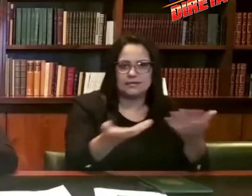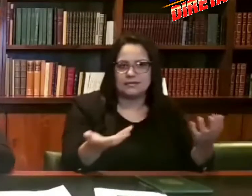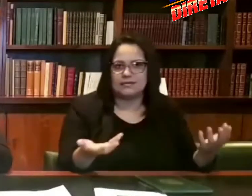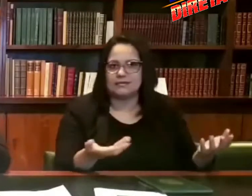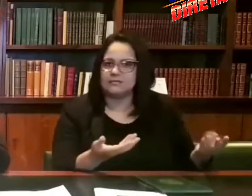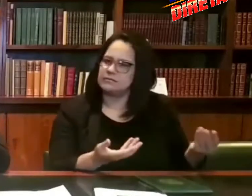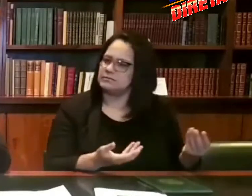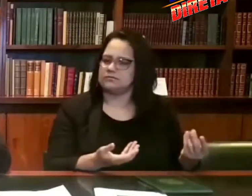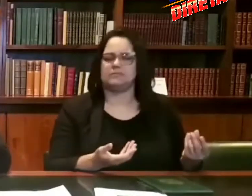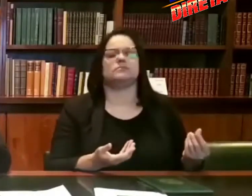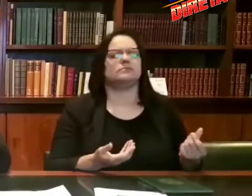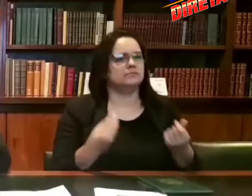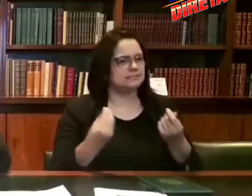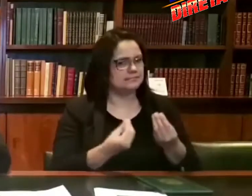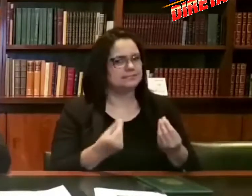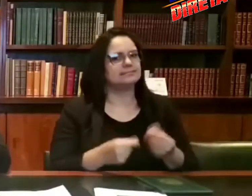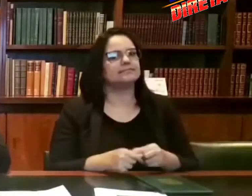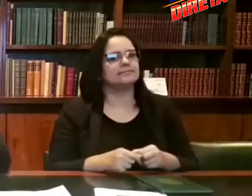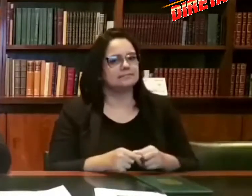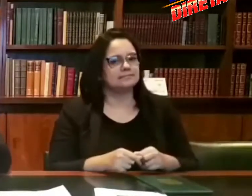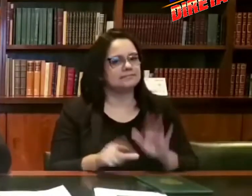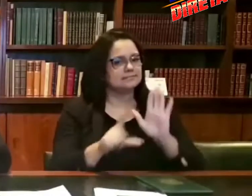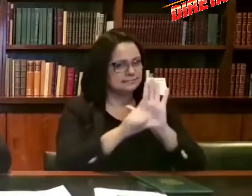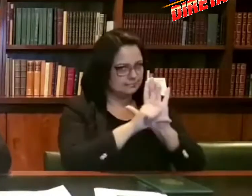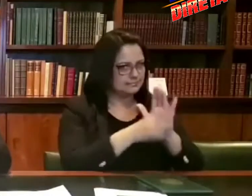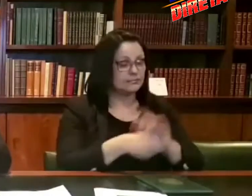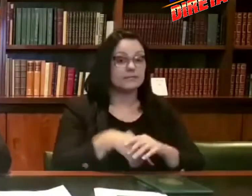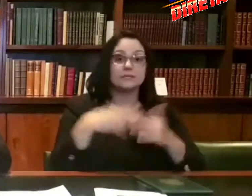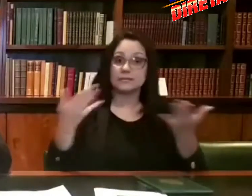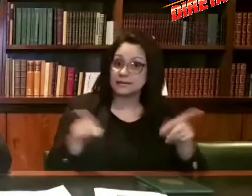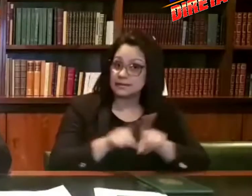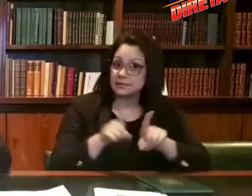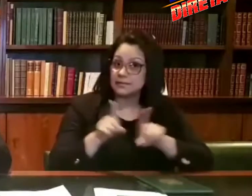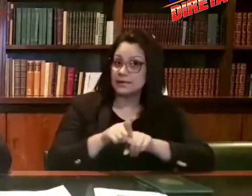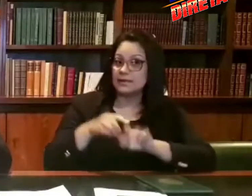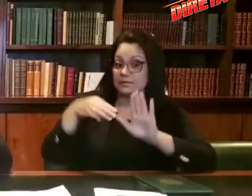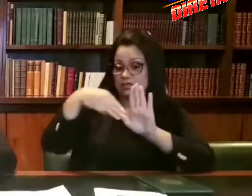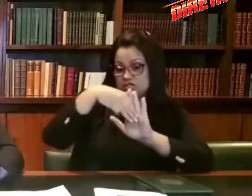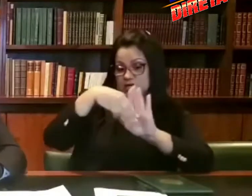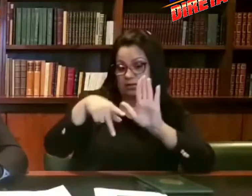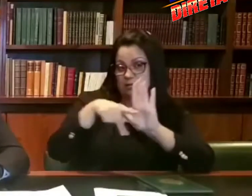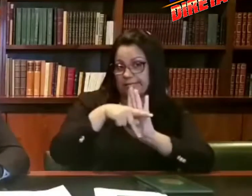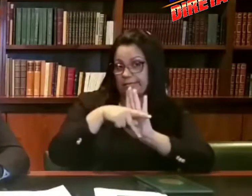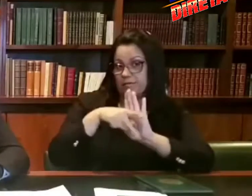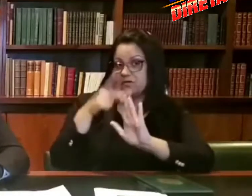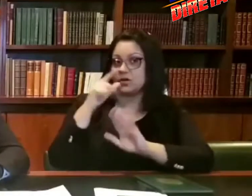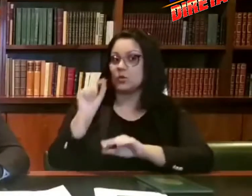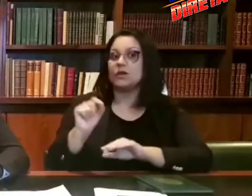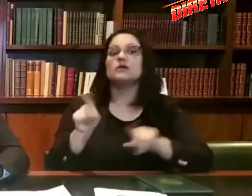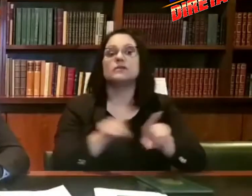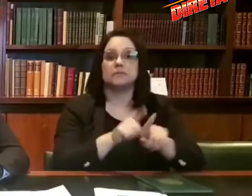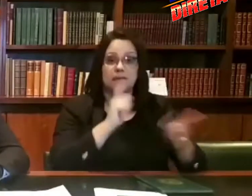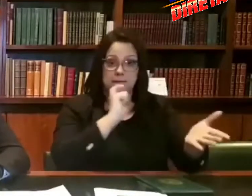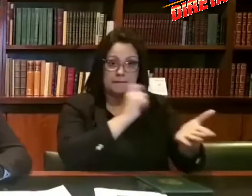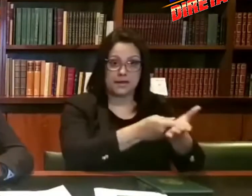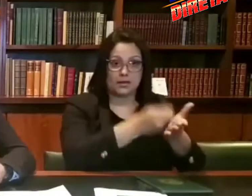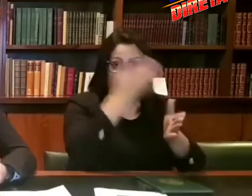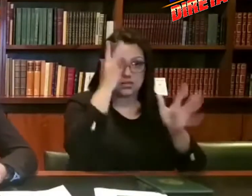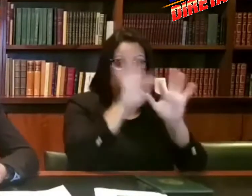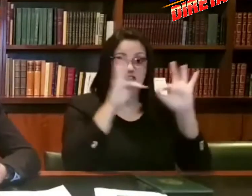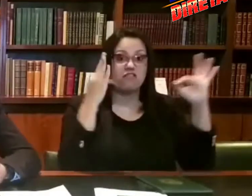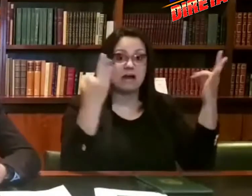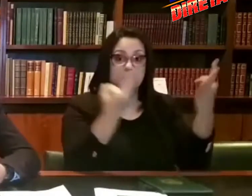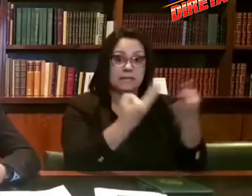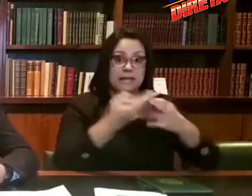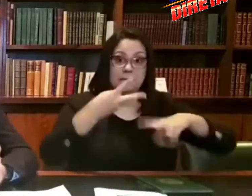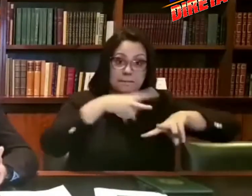outro lado também, por decisão do Ministério Público, teve que pagar os R$ 600 para familiares de